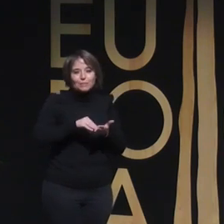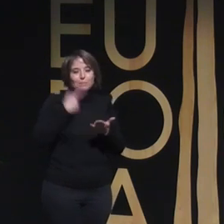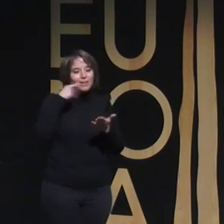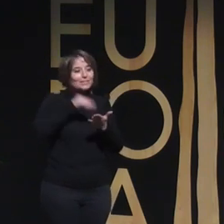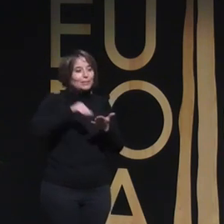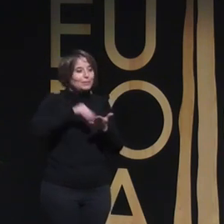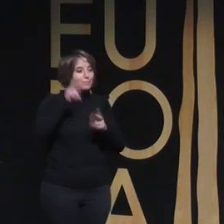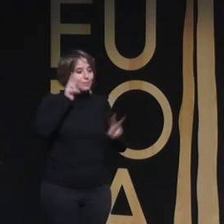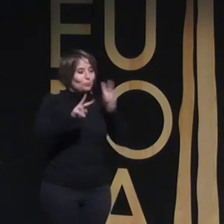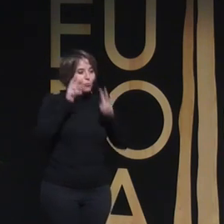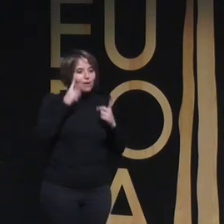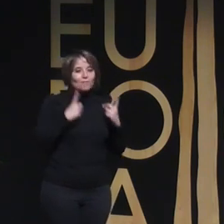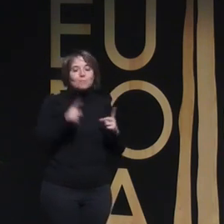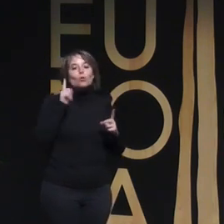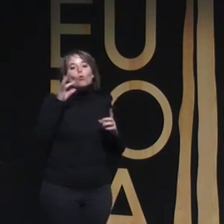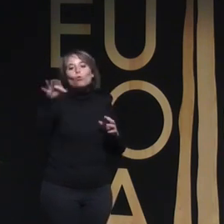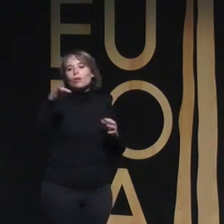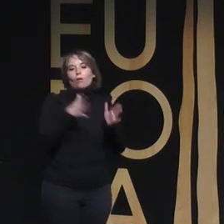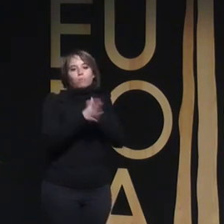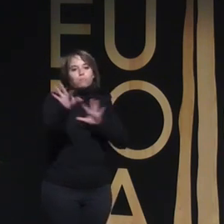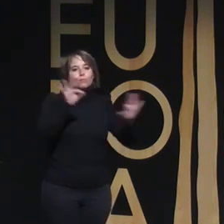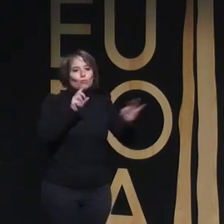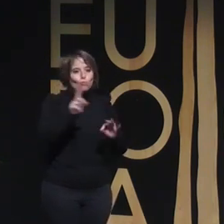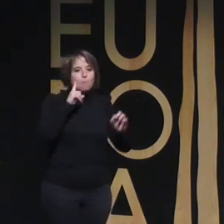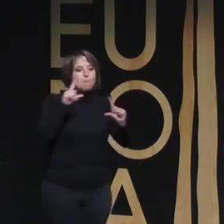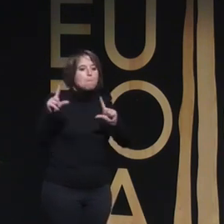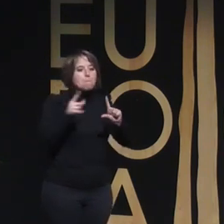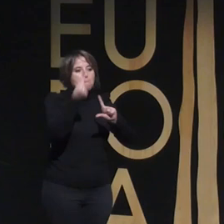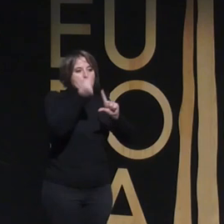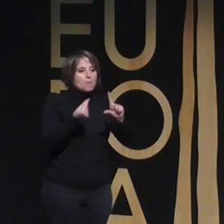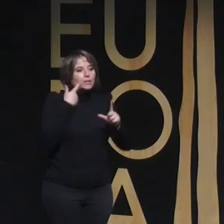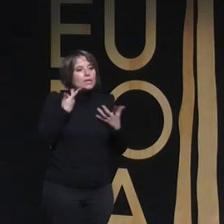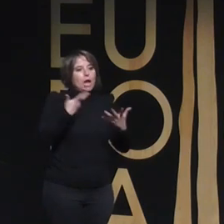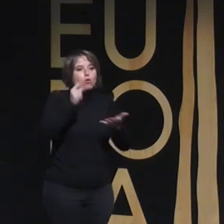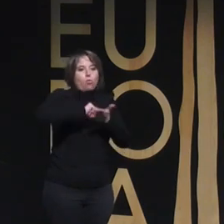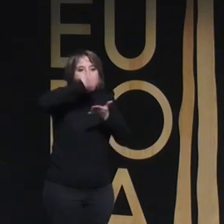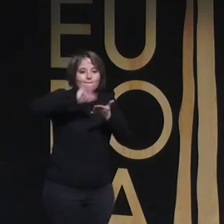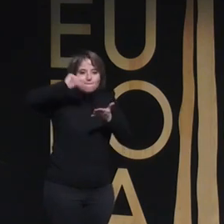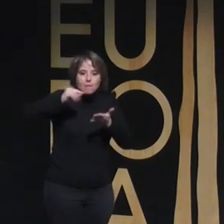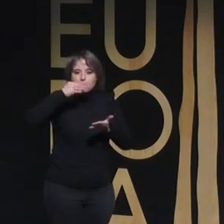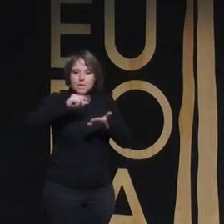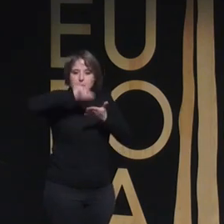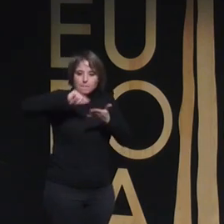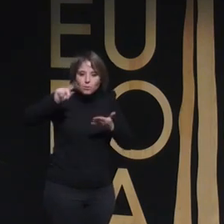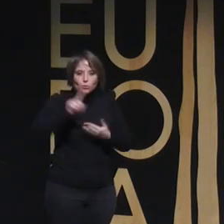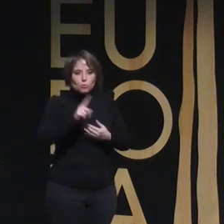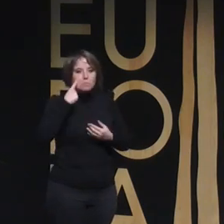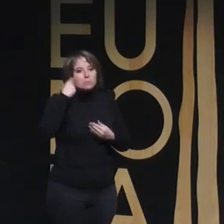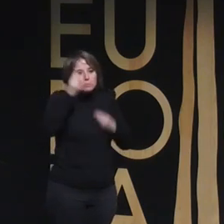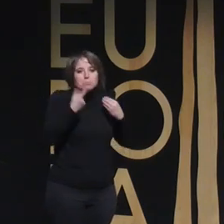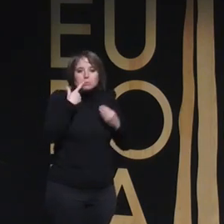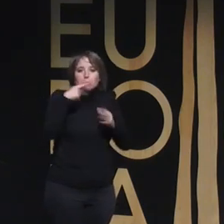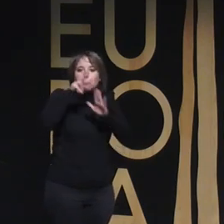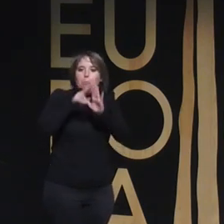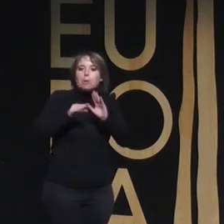necesario, pero no puede ser el único estímulo que entre. Entonces, las pantallas no ayudan a tener buena letra ni a poder escribir bien. Entonces, a mí no me parece una mala norma la